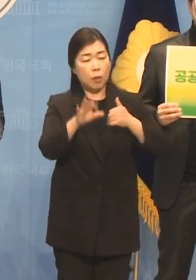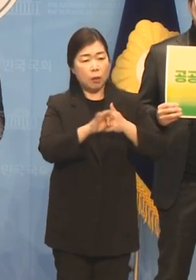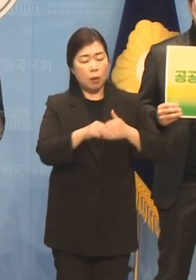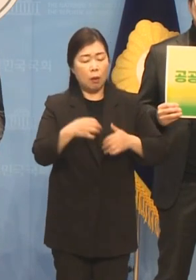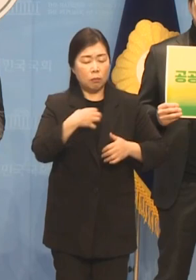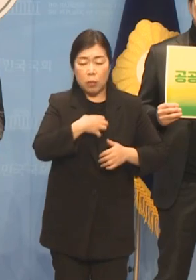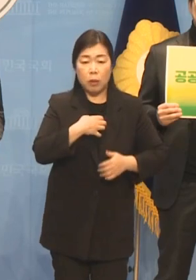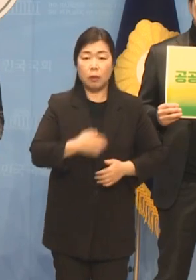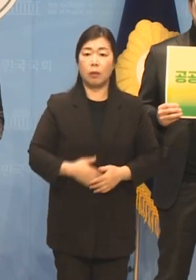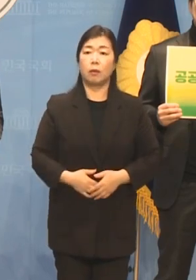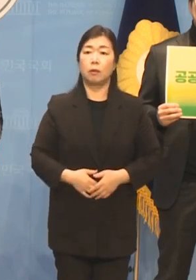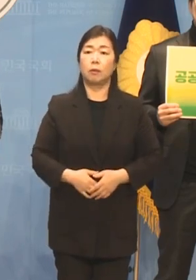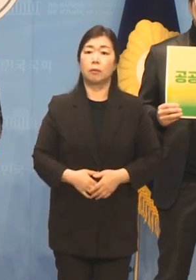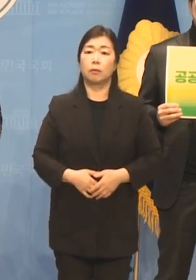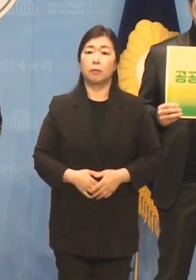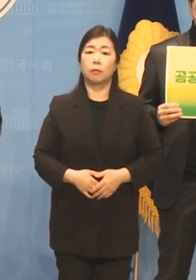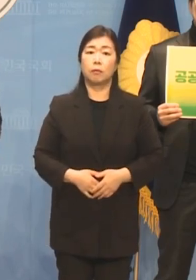우려스럽습니다.